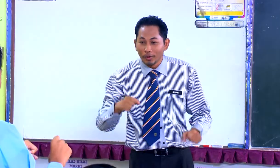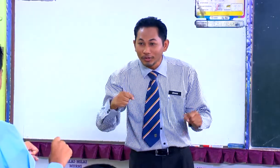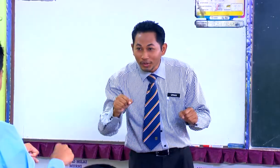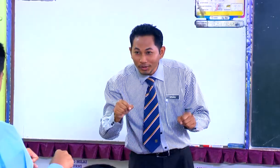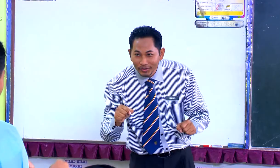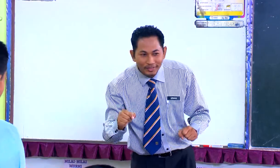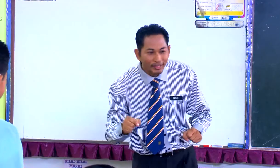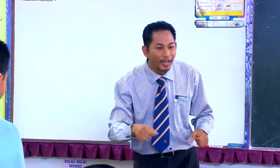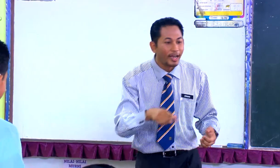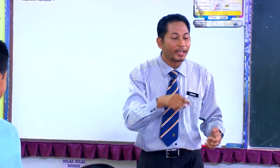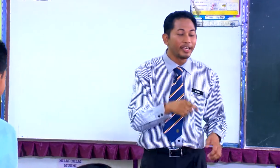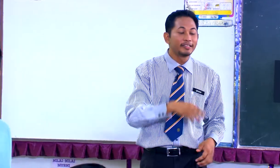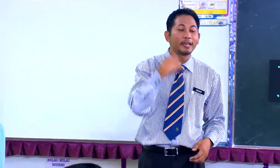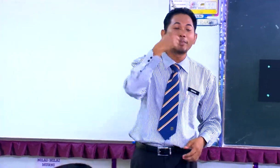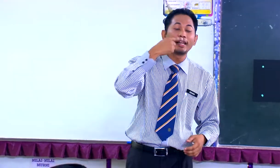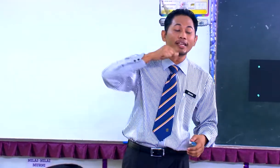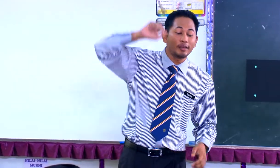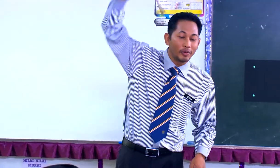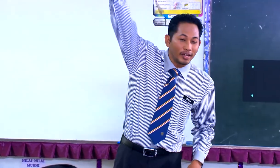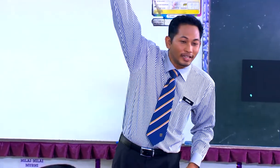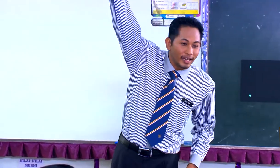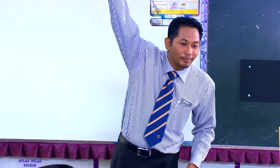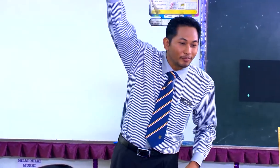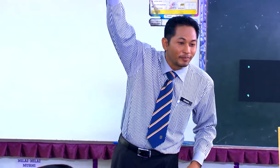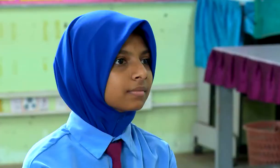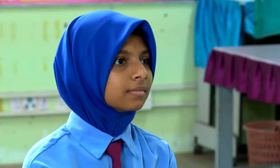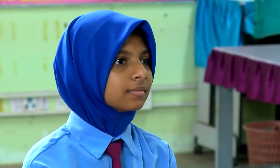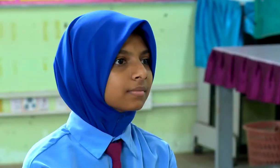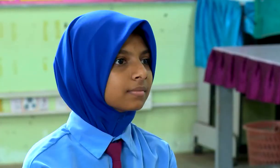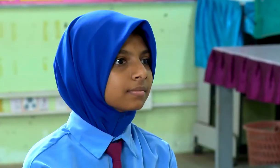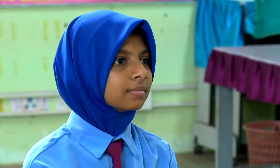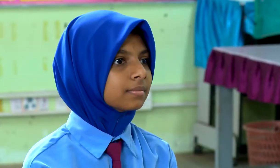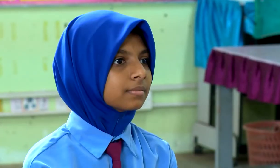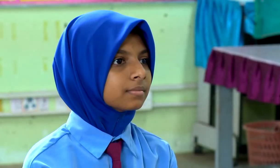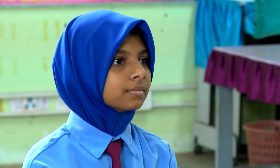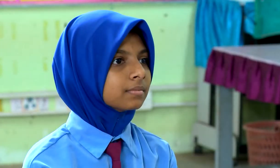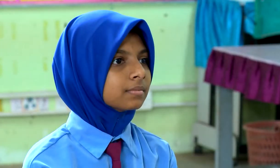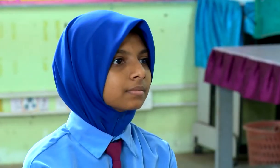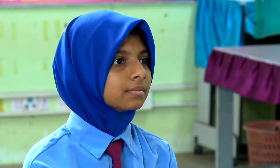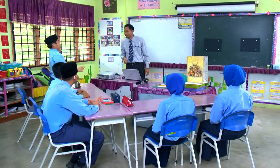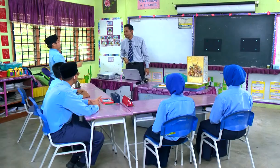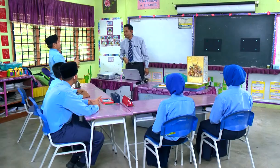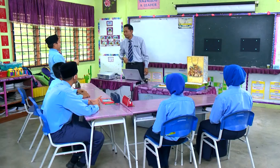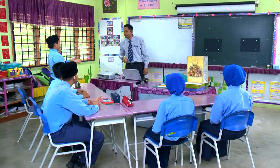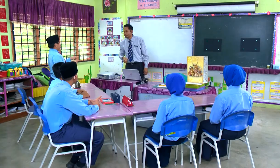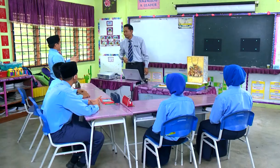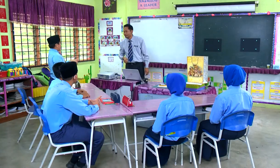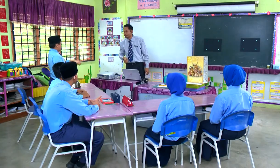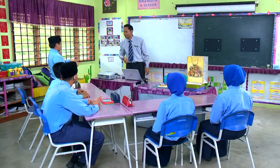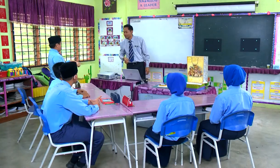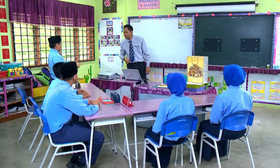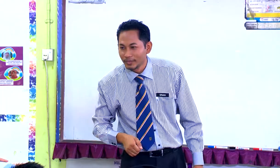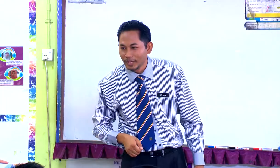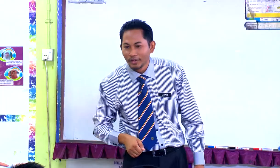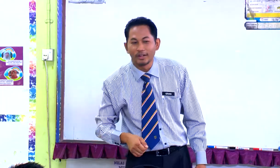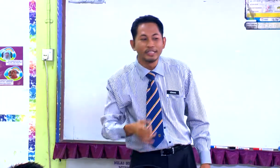Motor. Okey, siapa lagi mau angkat tangan? Mau teka? Siapa? Lori. Lori